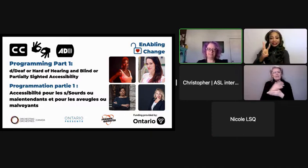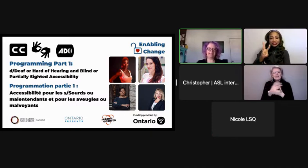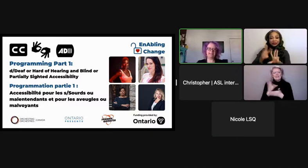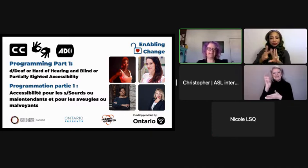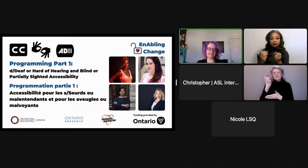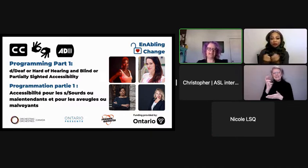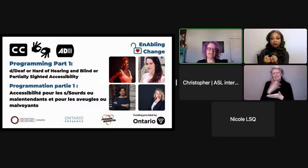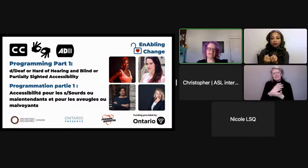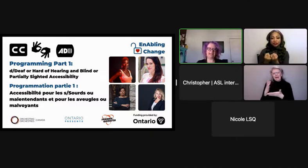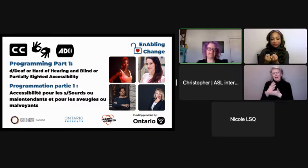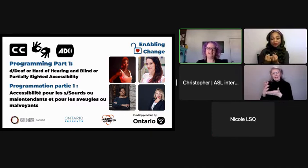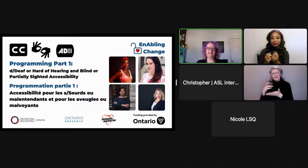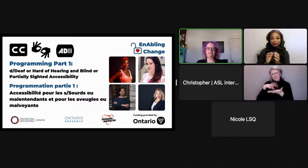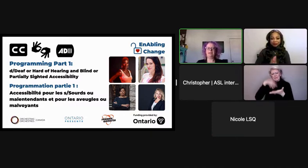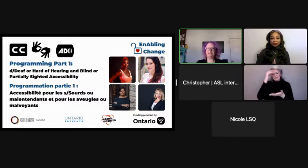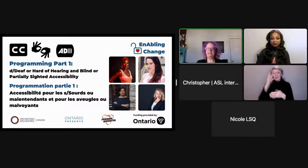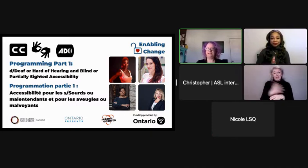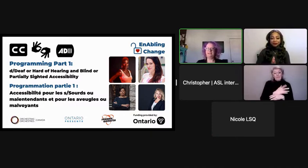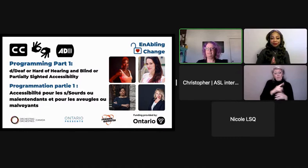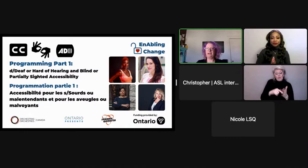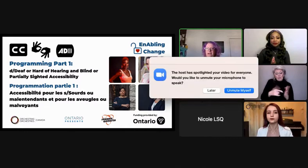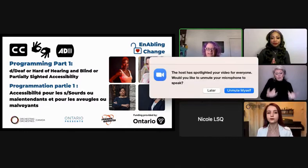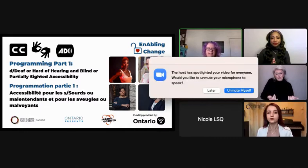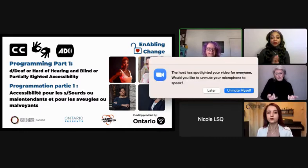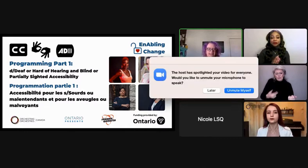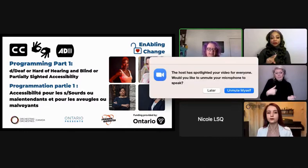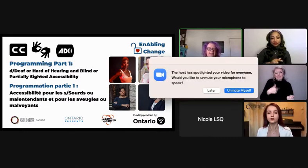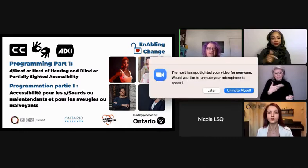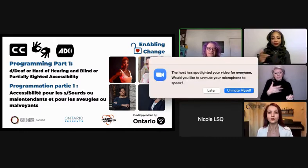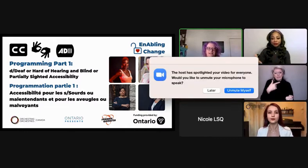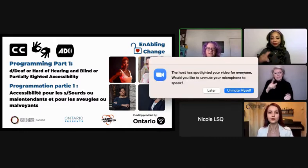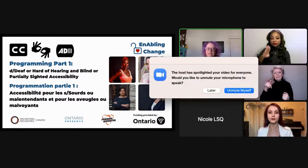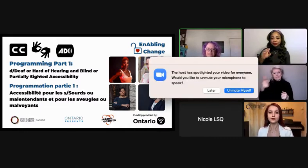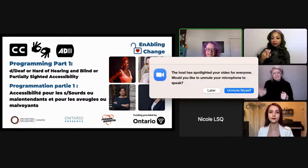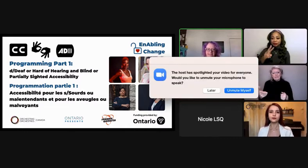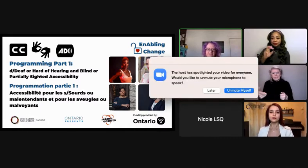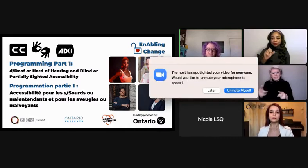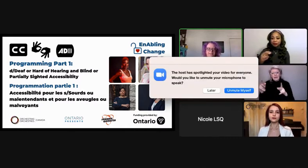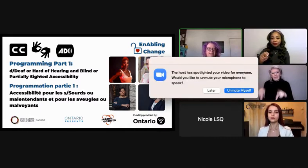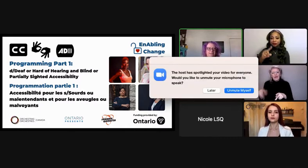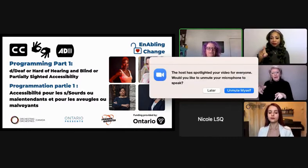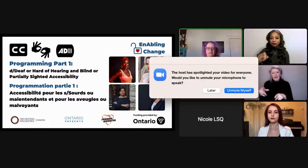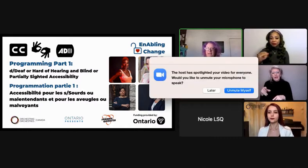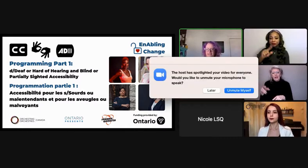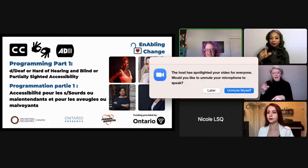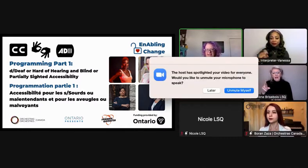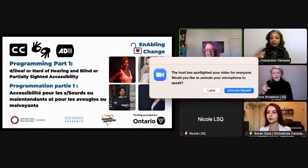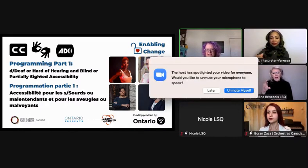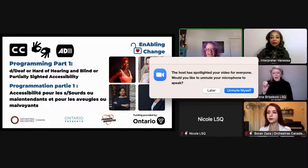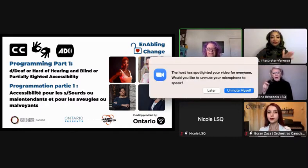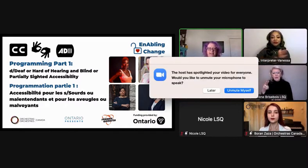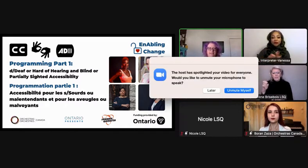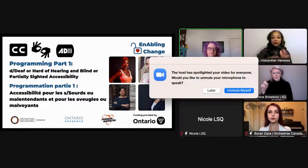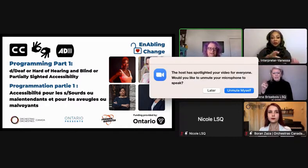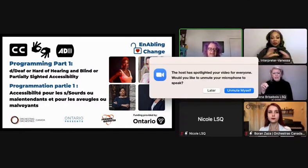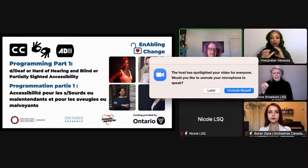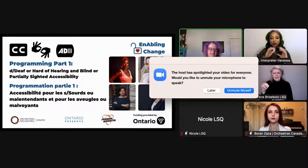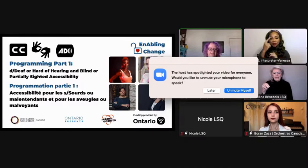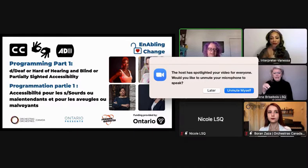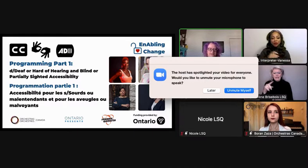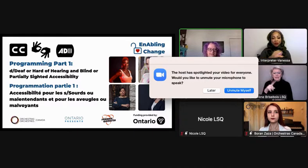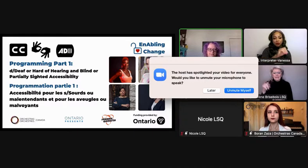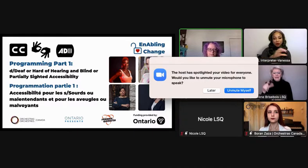d'apprentissage. Avant de commencer aujourd'hui, j'aimerais céder la parole à Robin Zaza, la directrice des communications